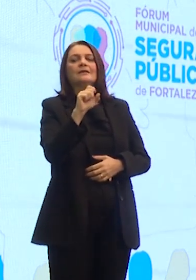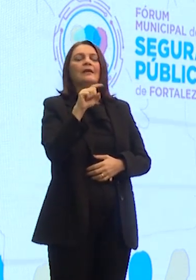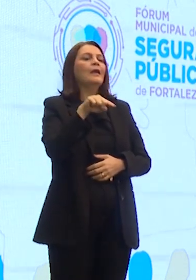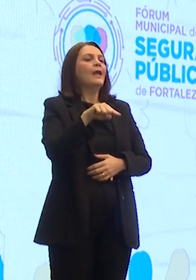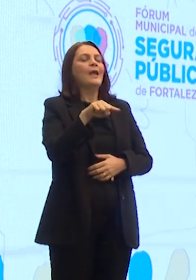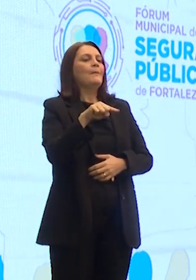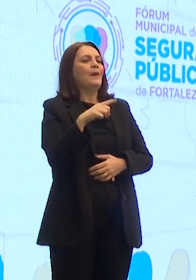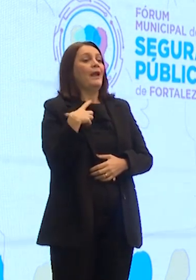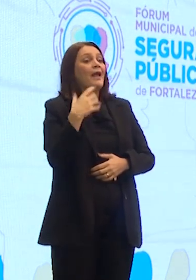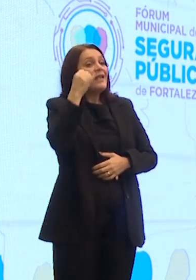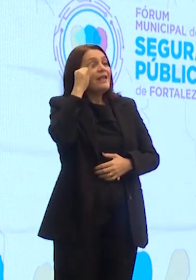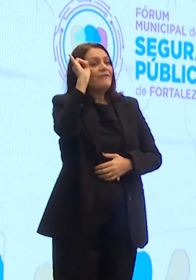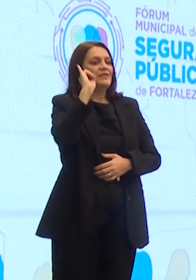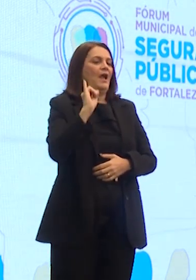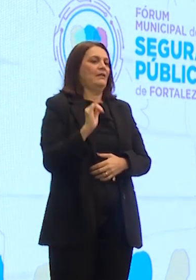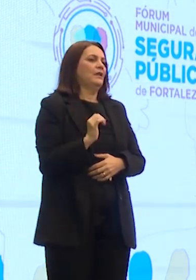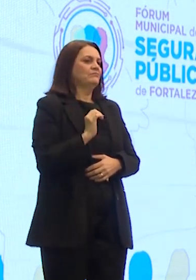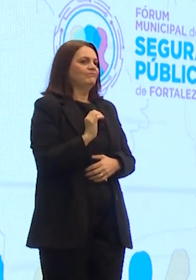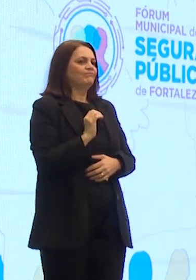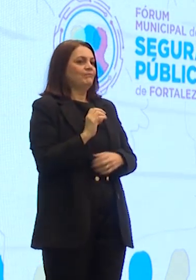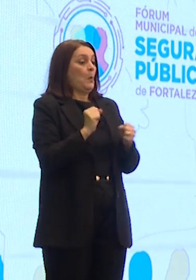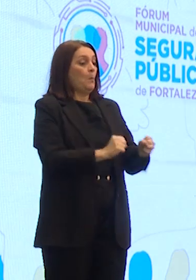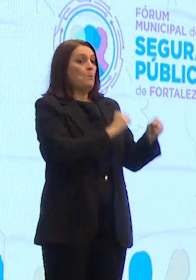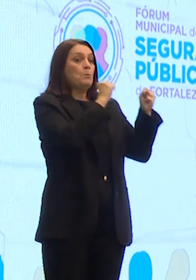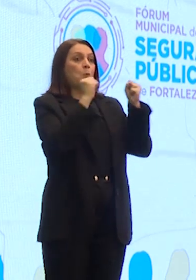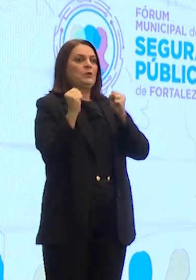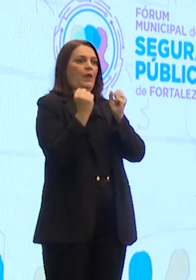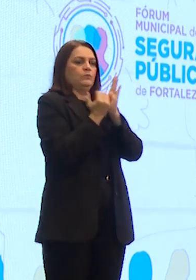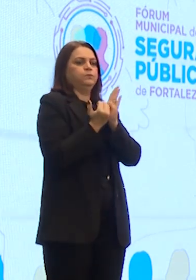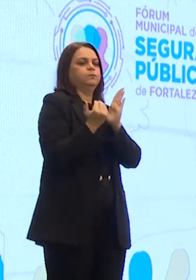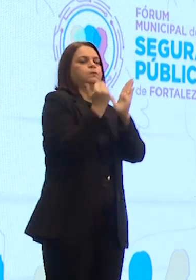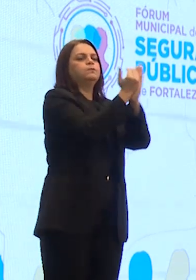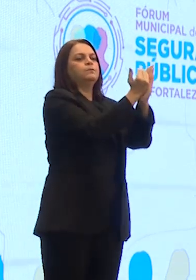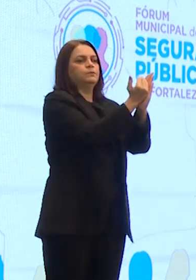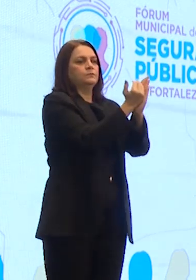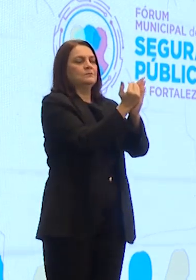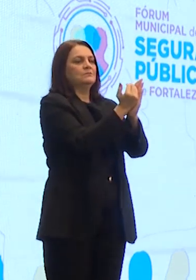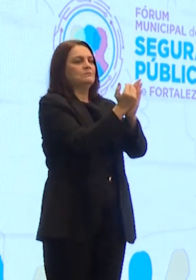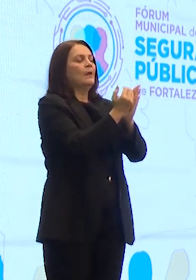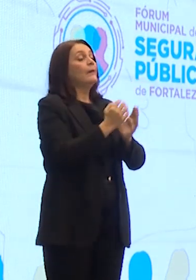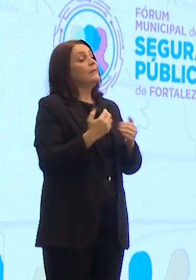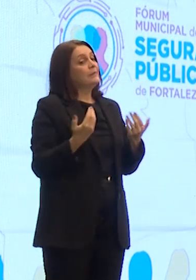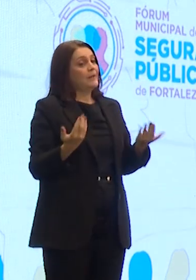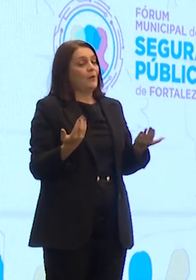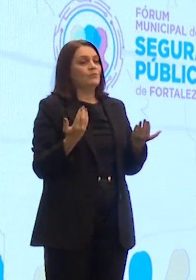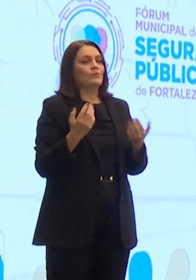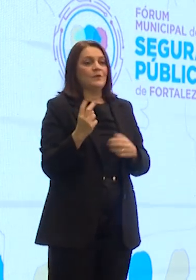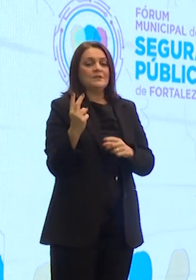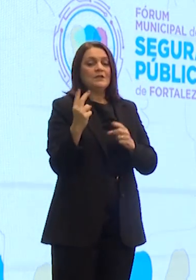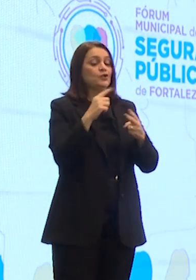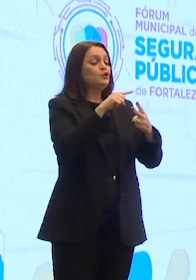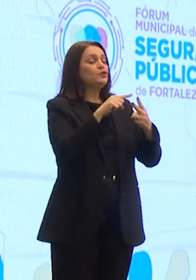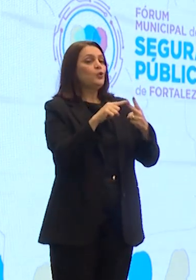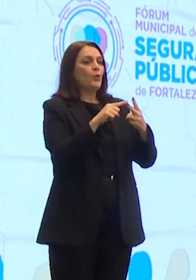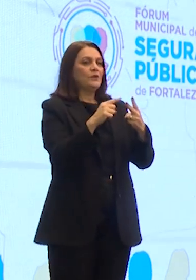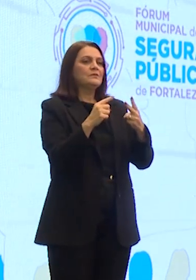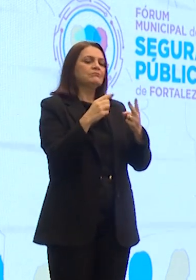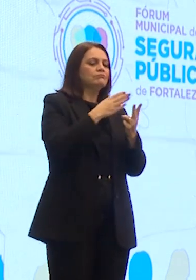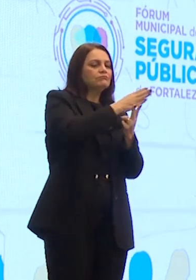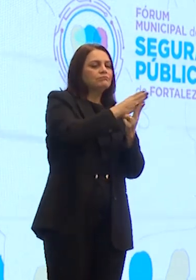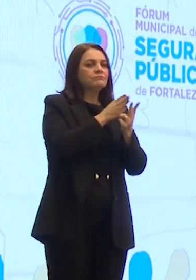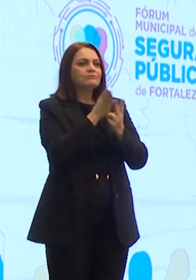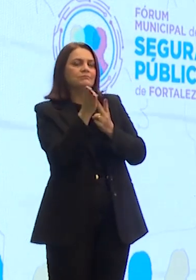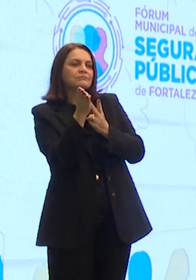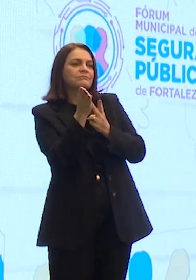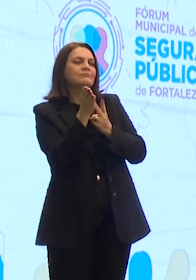poder. Então, com esses cânones ou com esses paradigmas, se constrói o conceito de Estado federal. Eu não